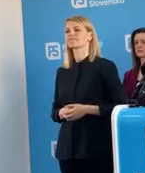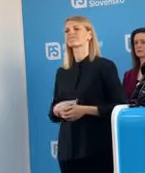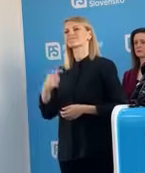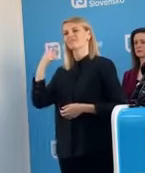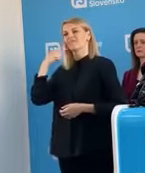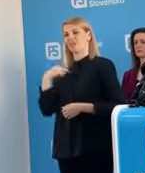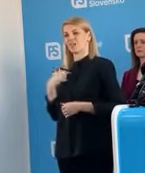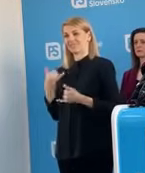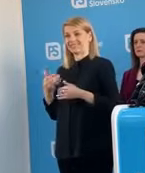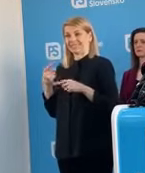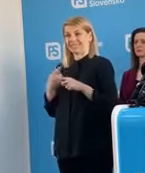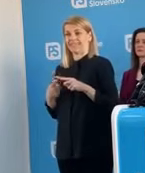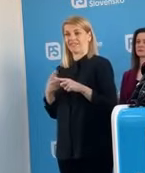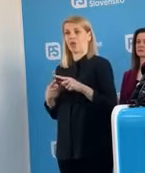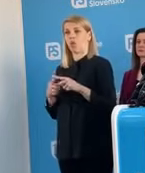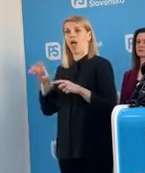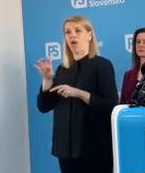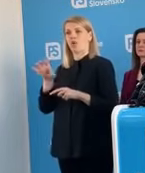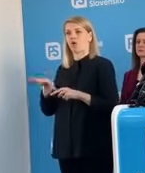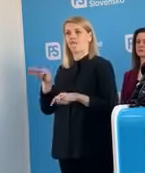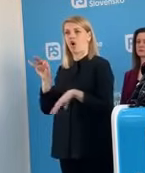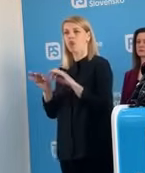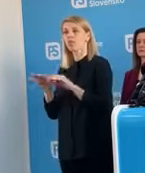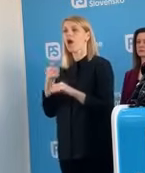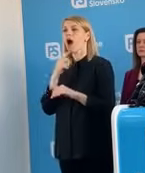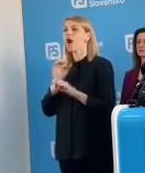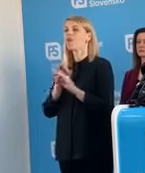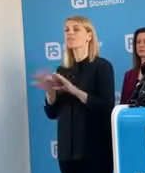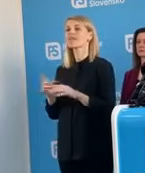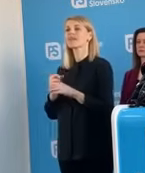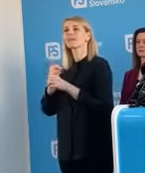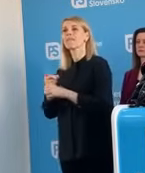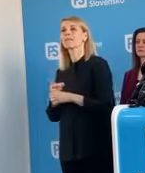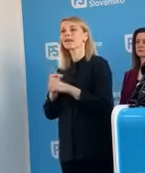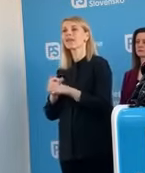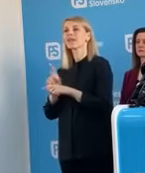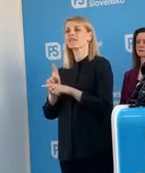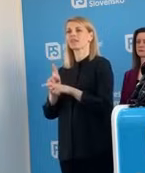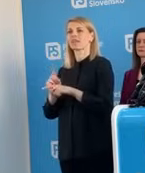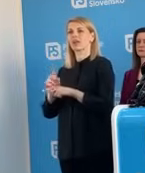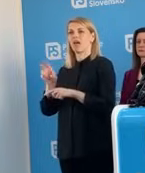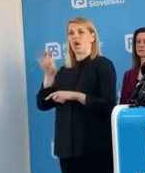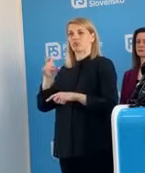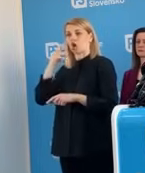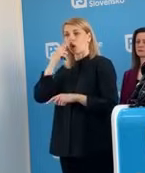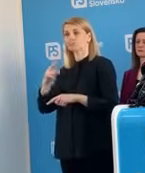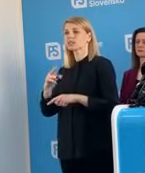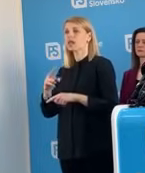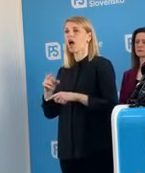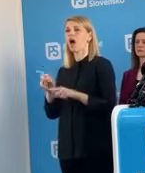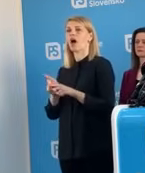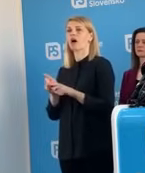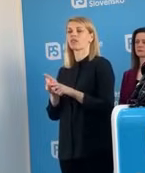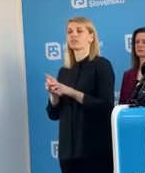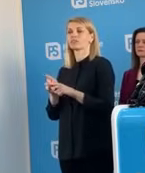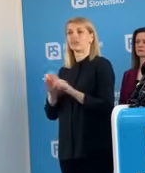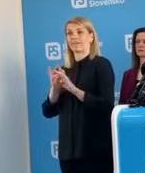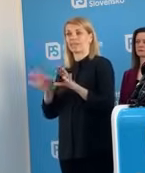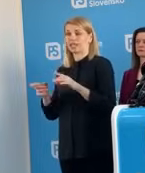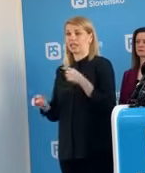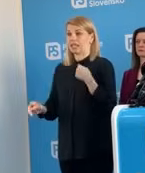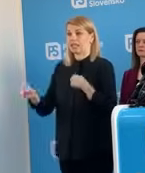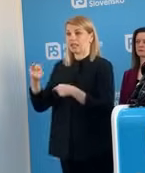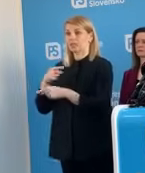eurovoľby. Akým spôsobom môže ovplyvniť zmena napríklad zloženia Európskej komisie v tejto procesy? Môže sa to ešte aj